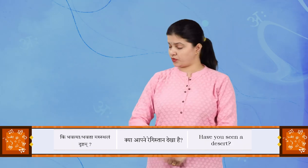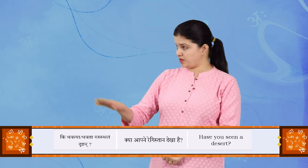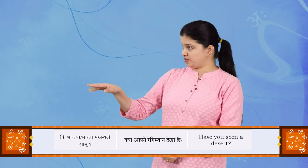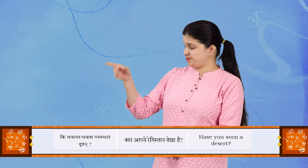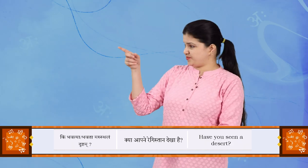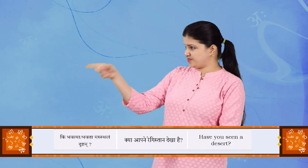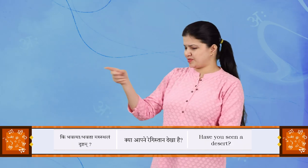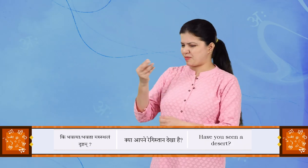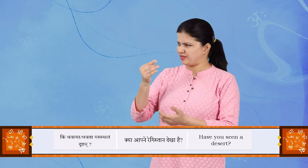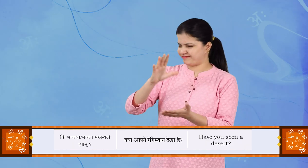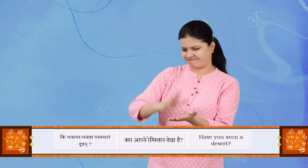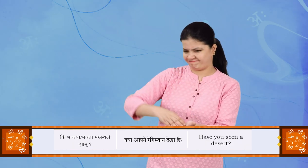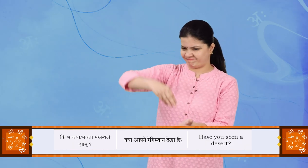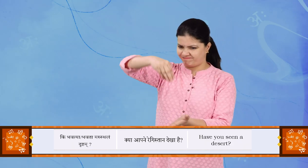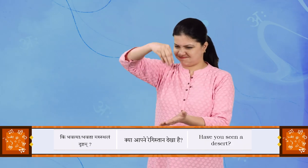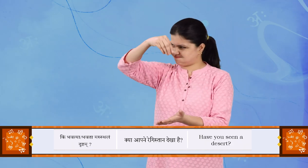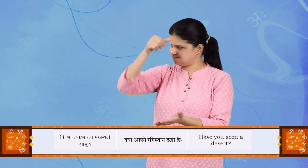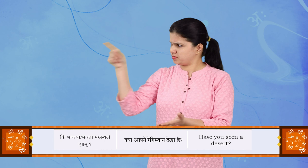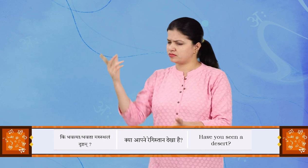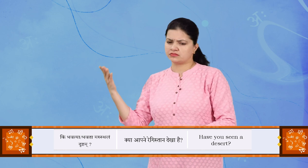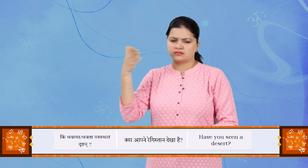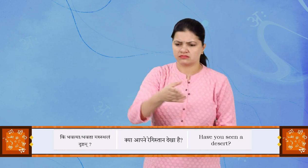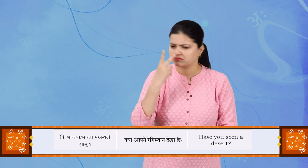किम् अवतार मरुस्थल अष्टम